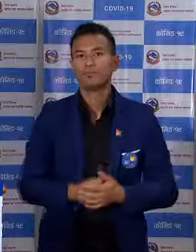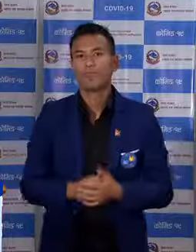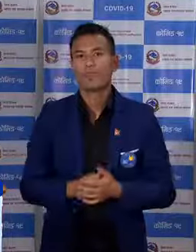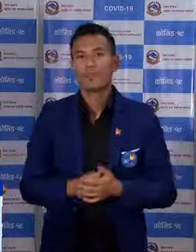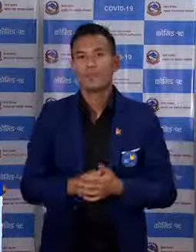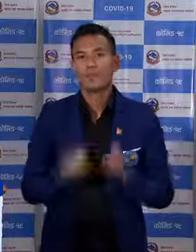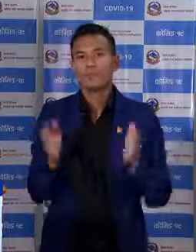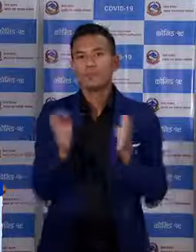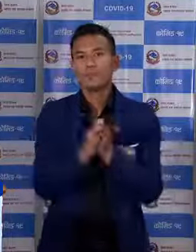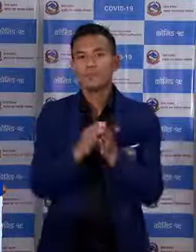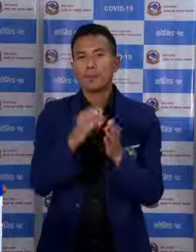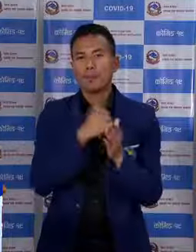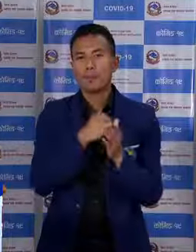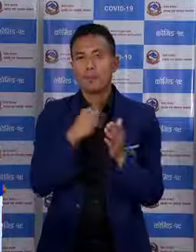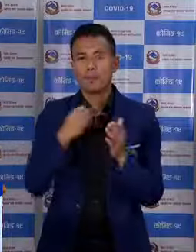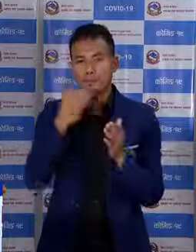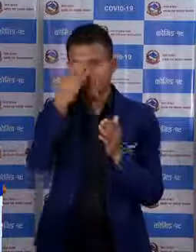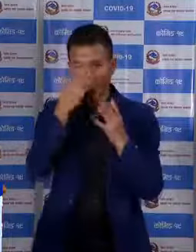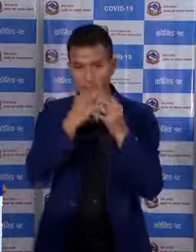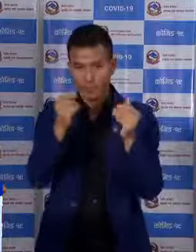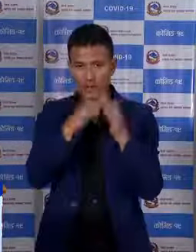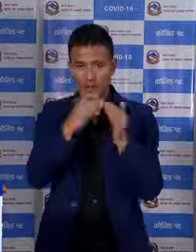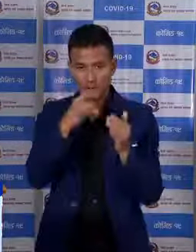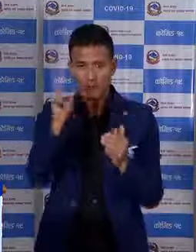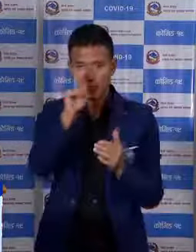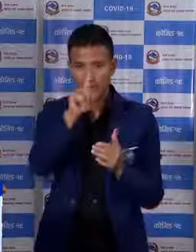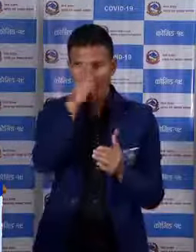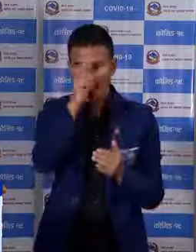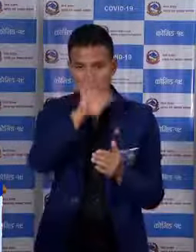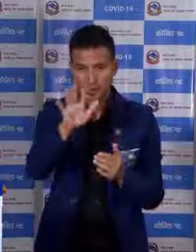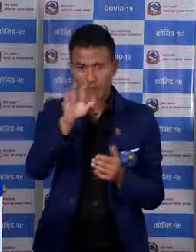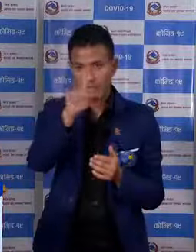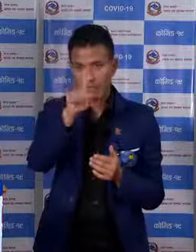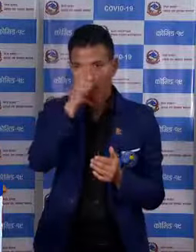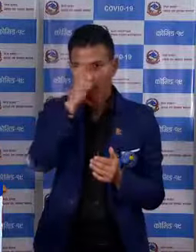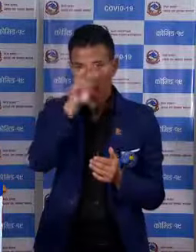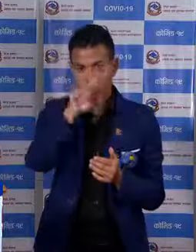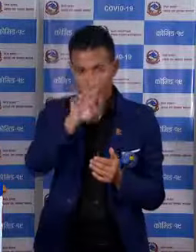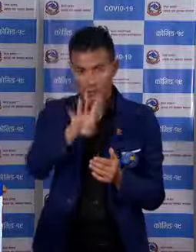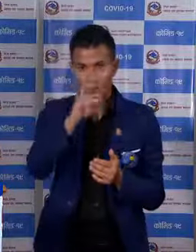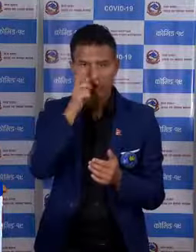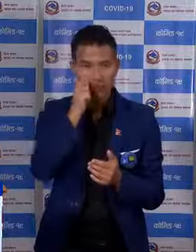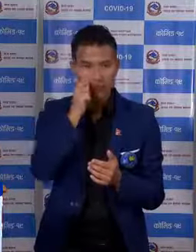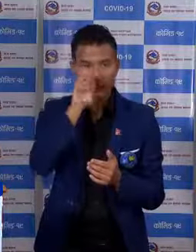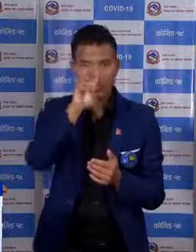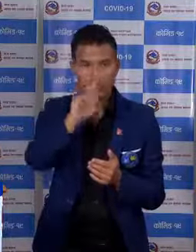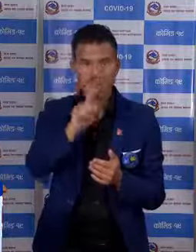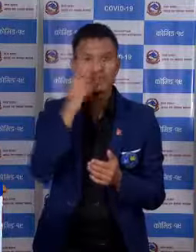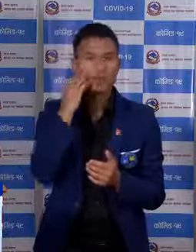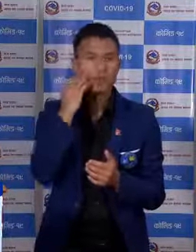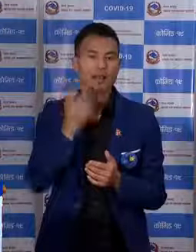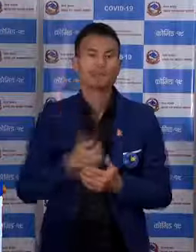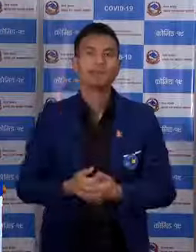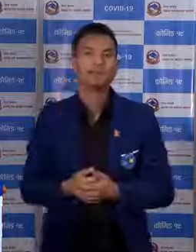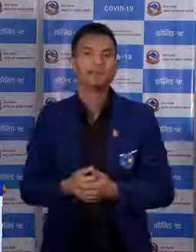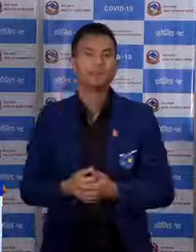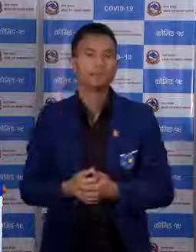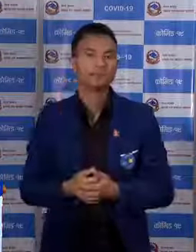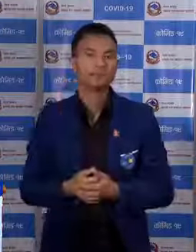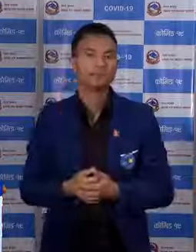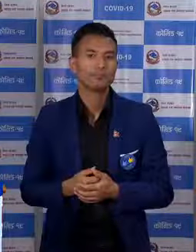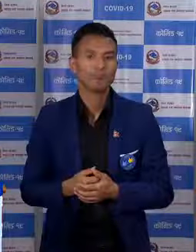इसरी कूल discharge को संख्या 155 जस्मद्दे 124 जाना पुरुस रह ऐकितिस जाना महिला उनों छा